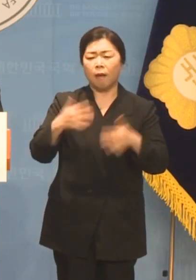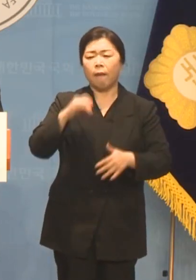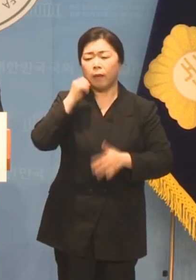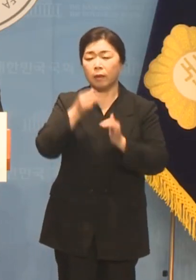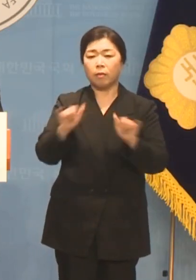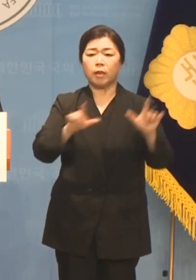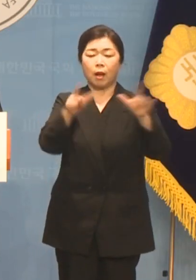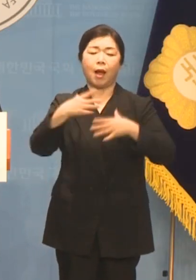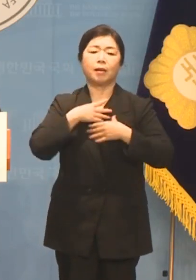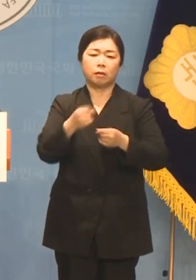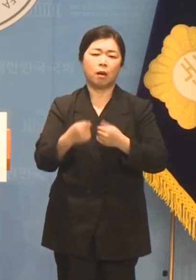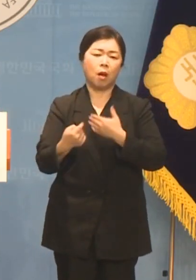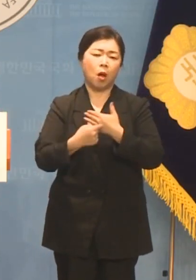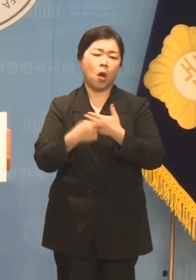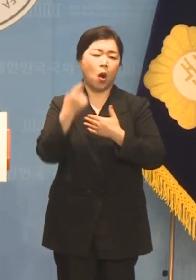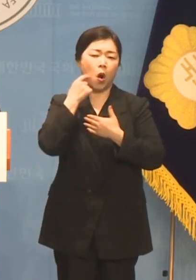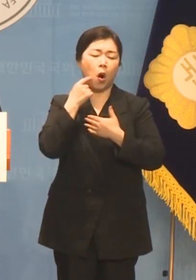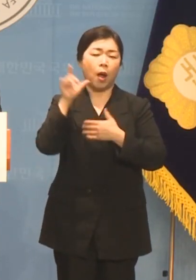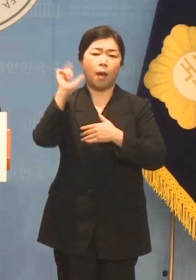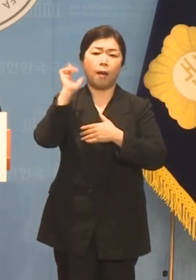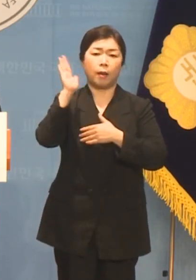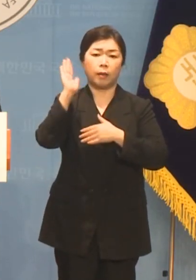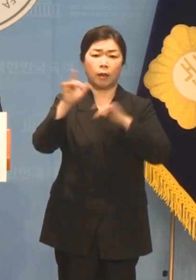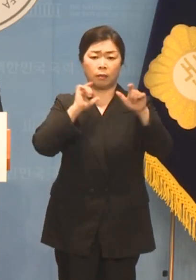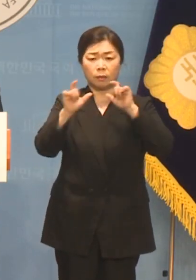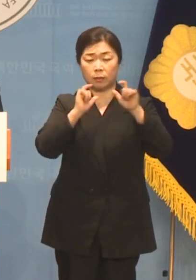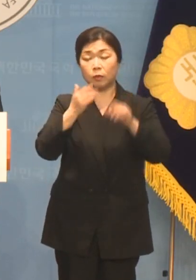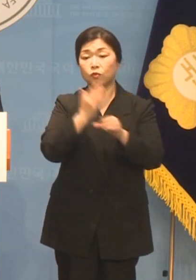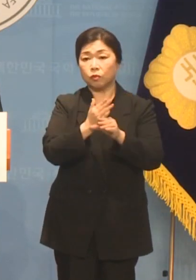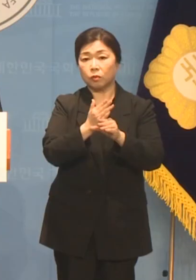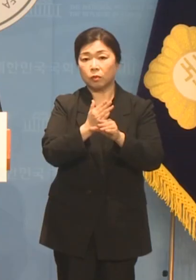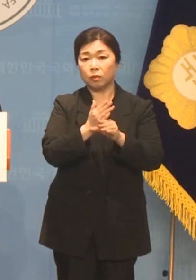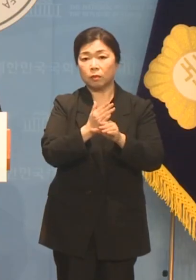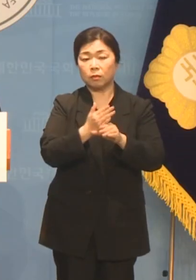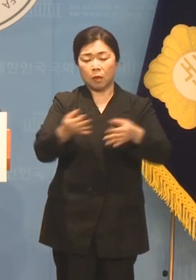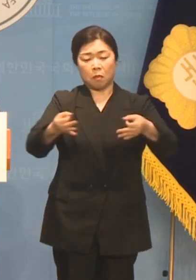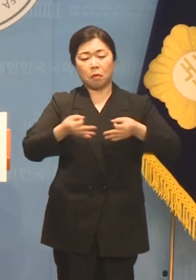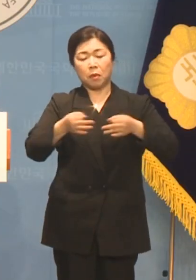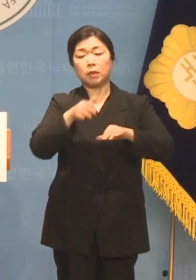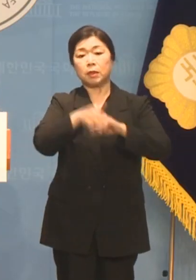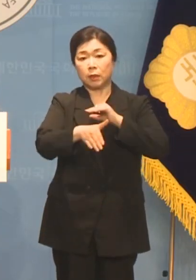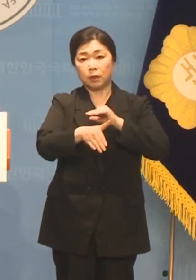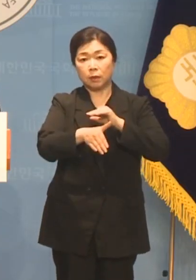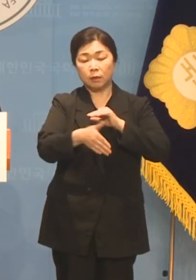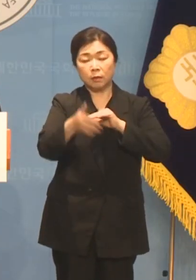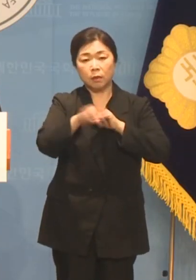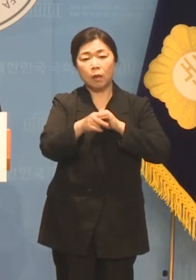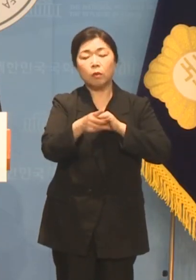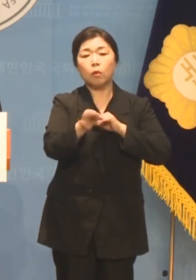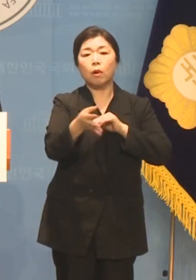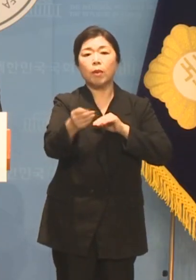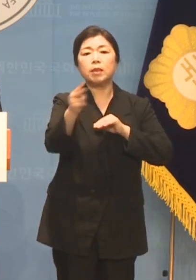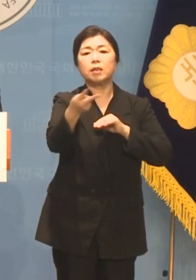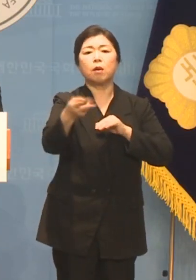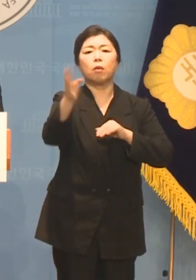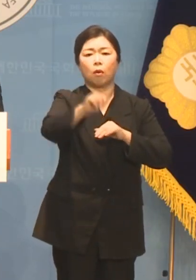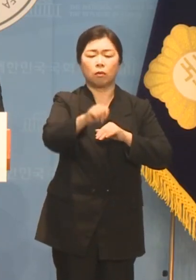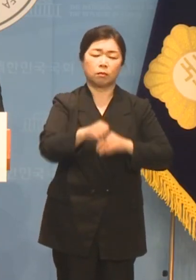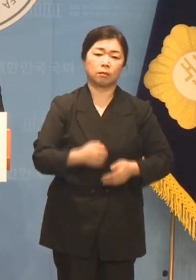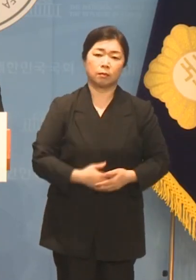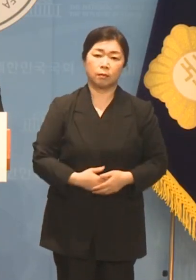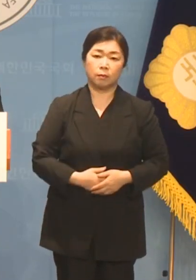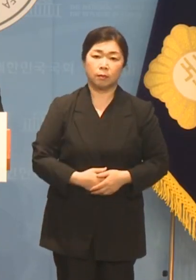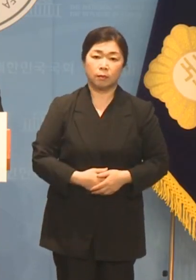생활 안정이라며 생색만 내고 있는 것입니다. 그것도 2천억 원뿐입니다. 추경안으로